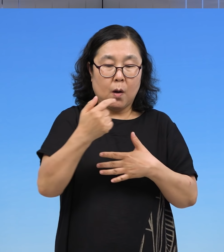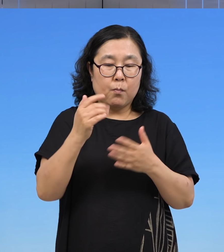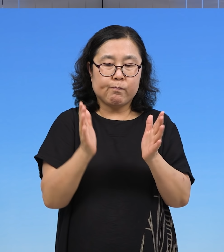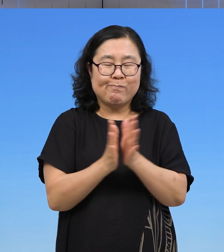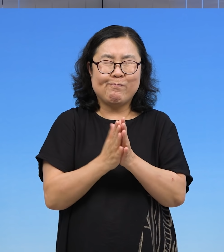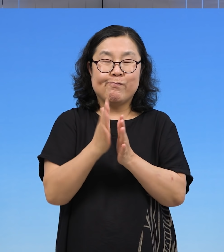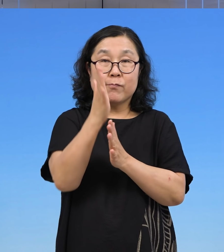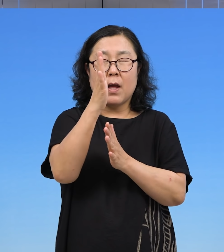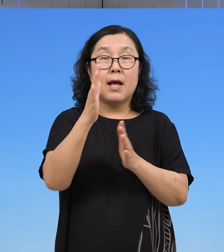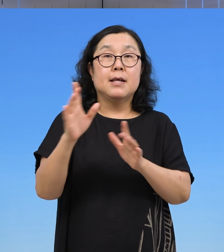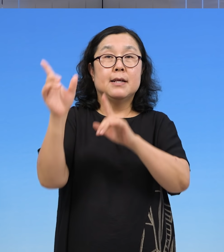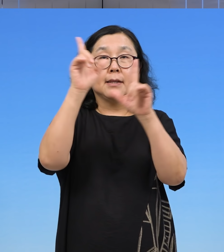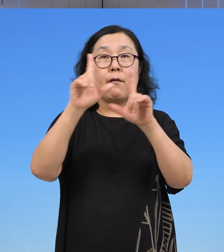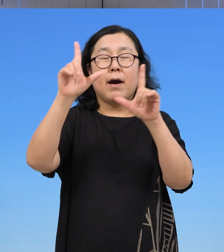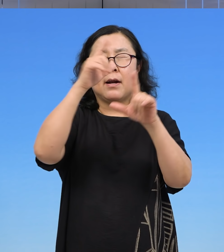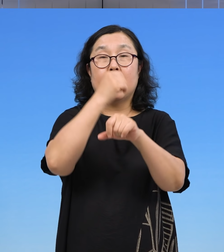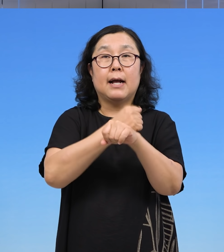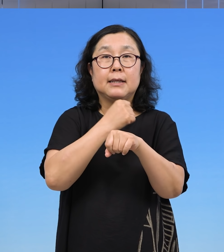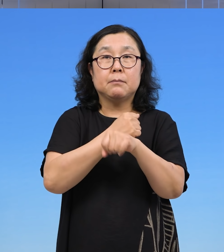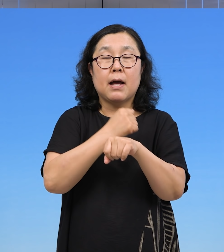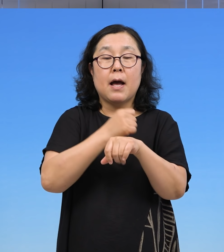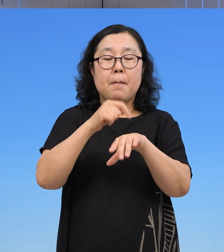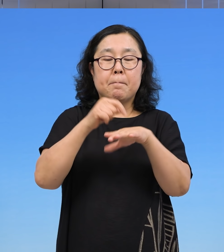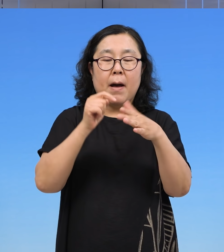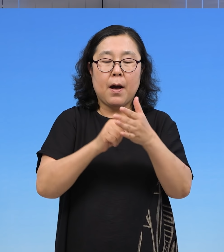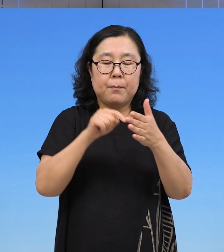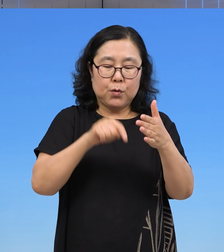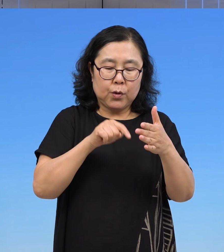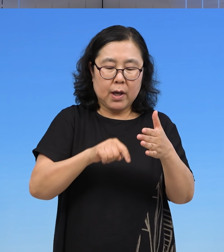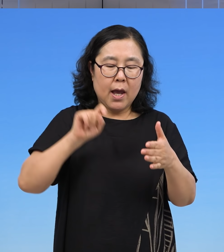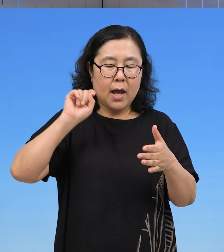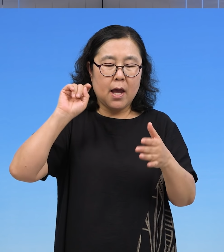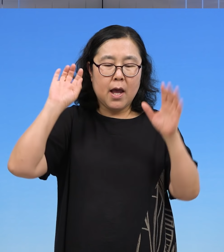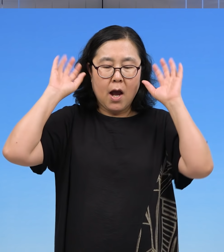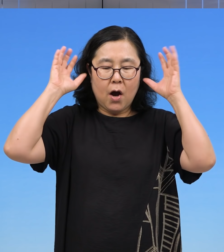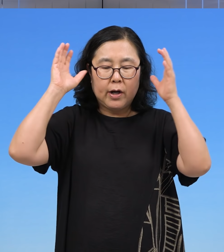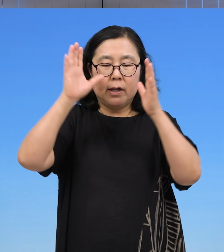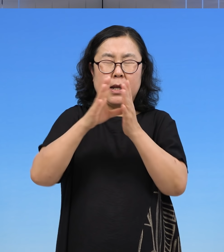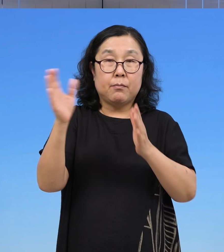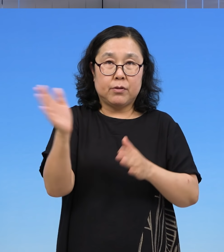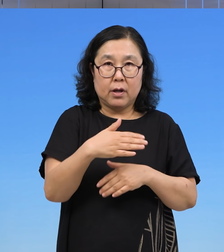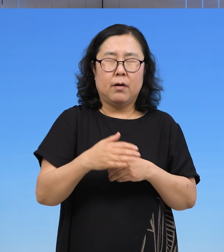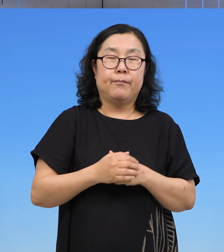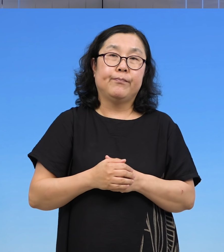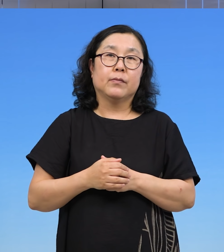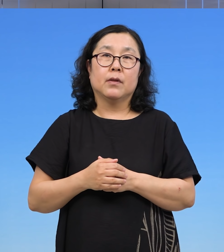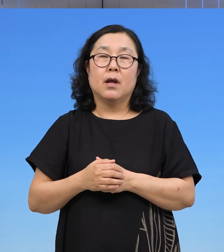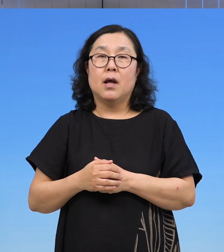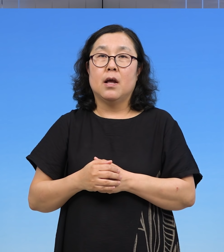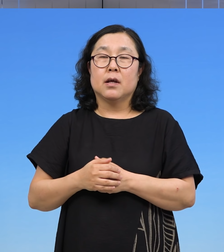너무나 화려한 삶을 살고 있는데 그 마음에 어릴 때부터 그 수군 그림